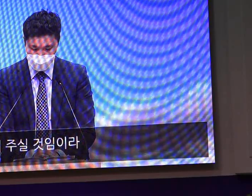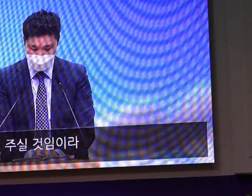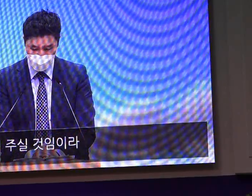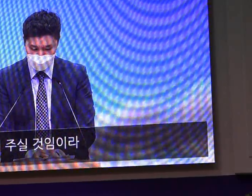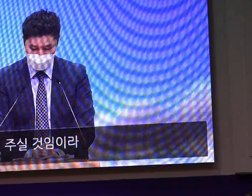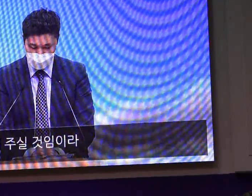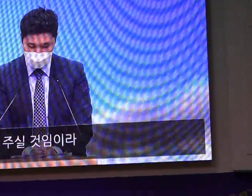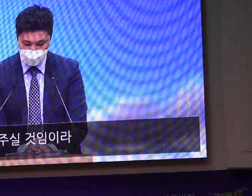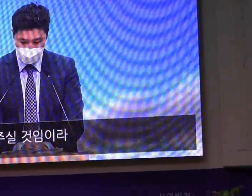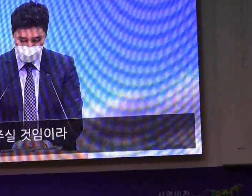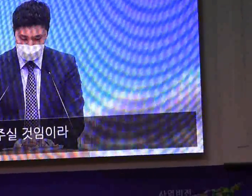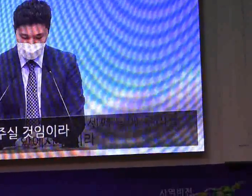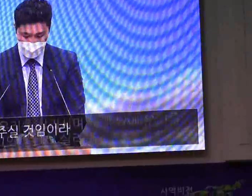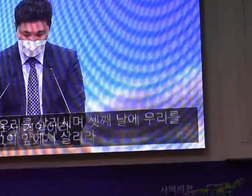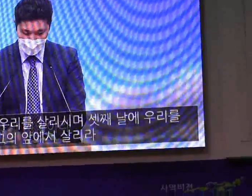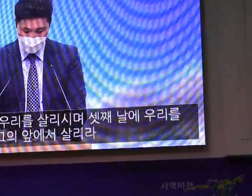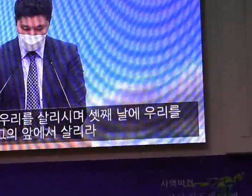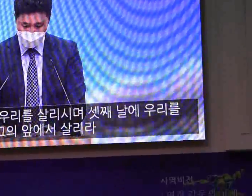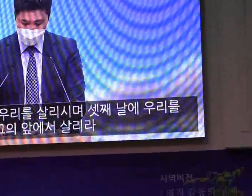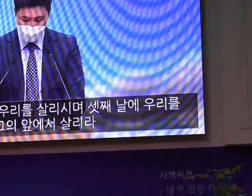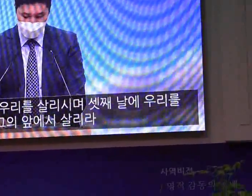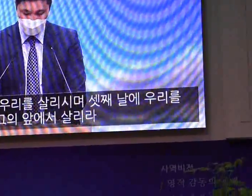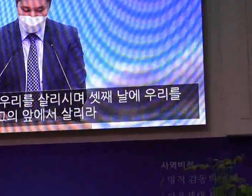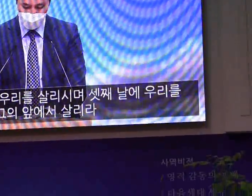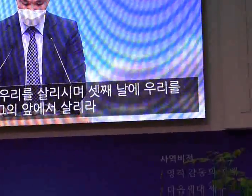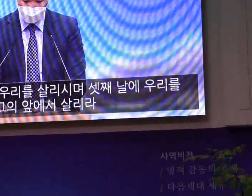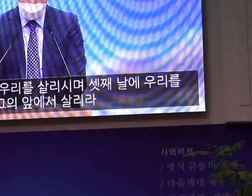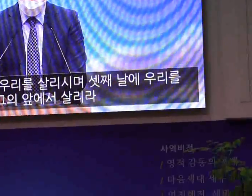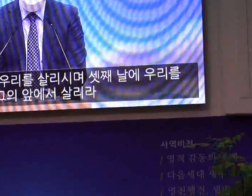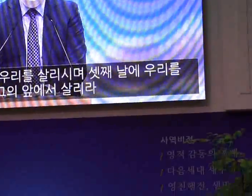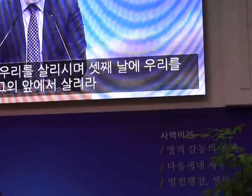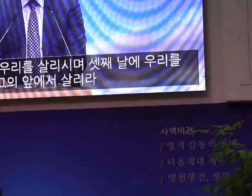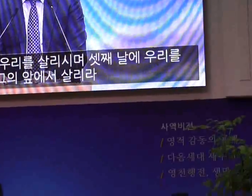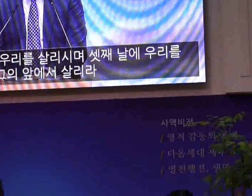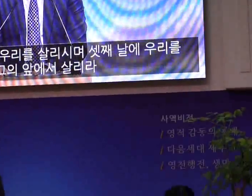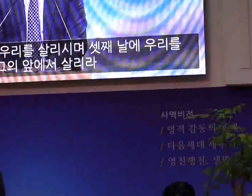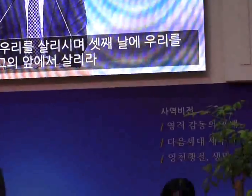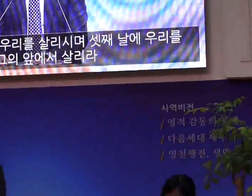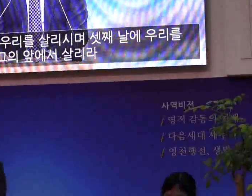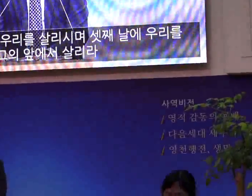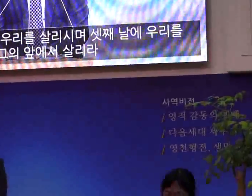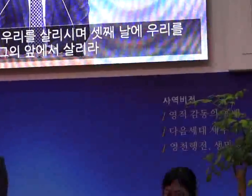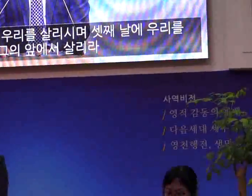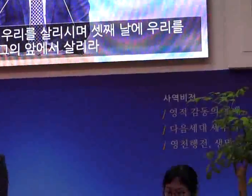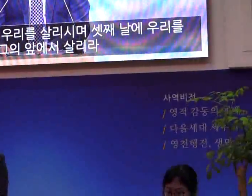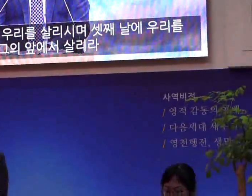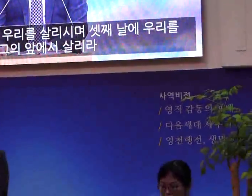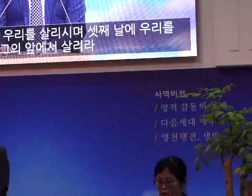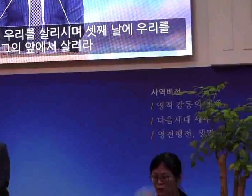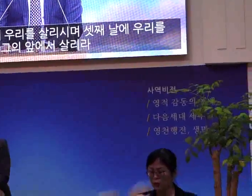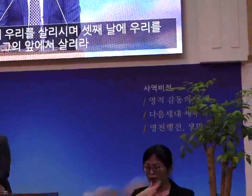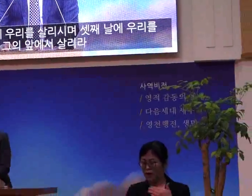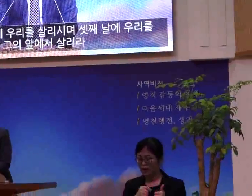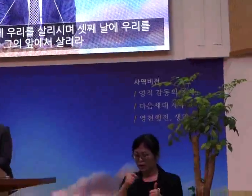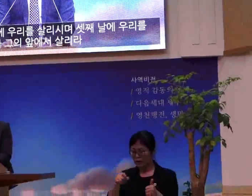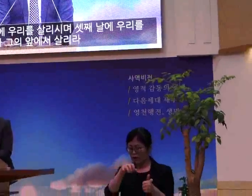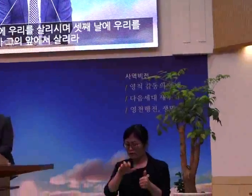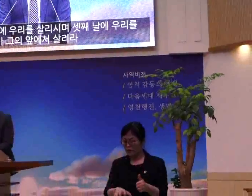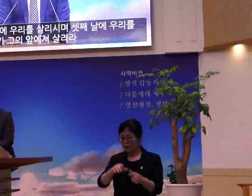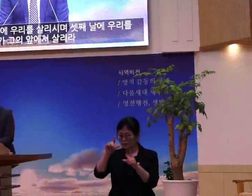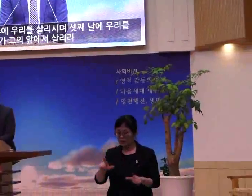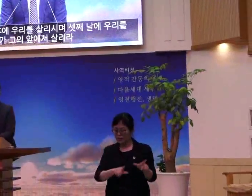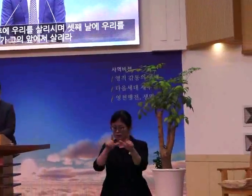치셨으나 싸매어 주실 것입니다. 여호와께서 이틀 후에 우리를 살리시며 셋째 날에 우리를 일으키시리니 우리가